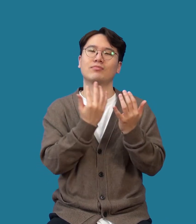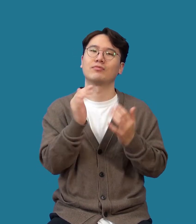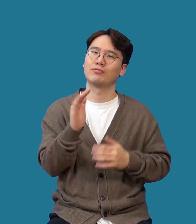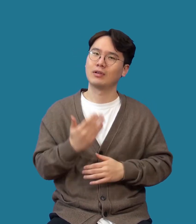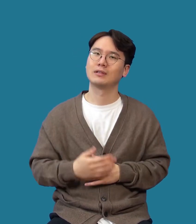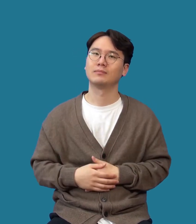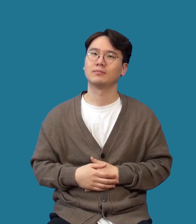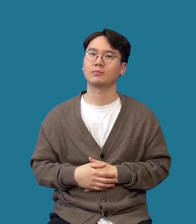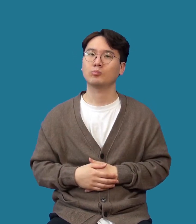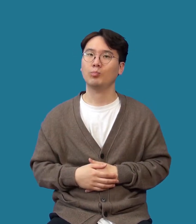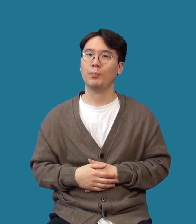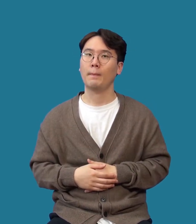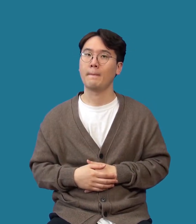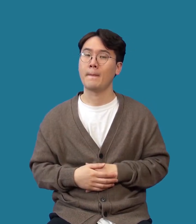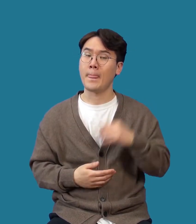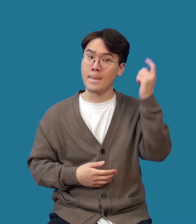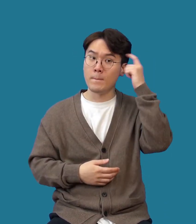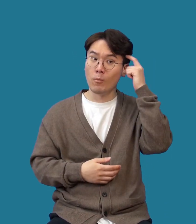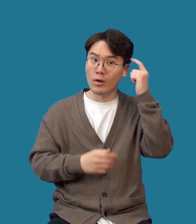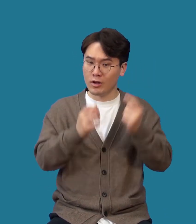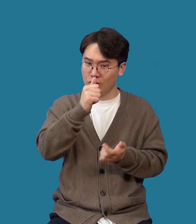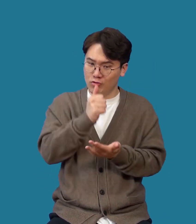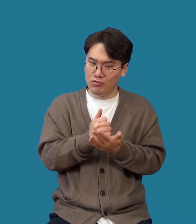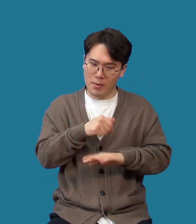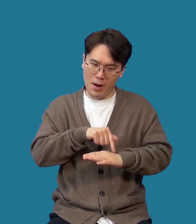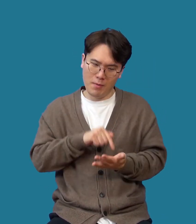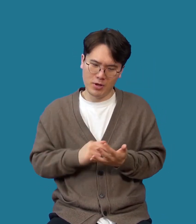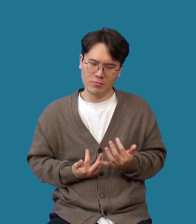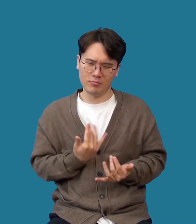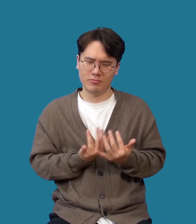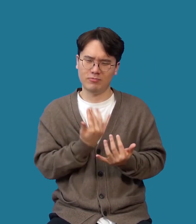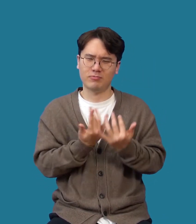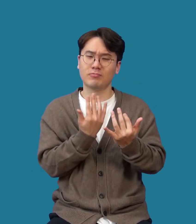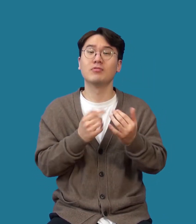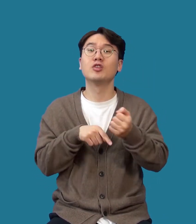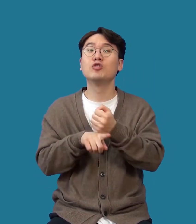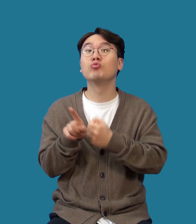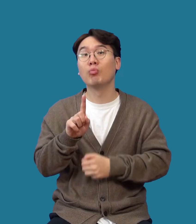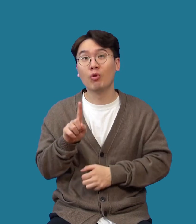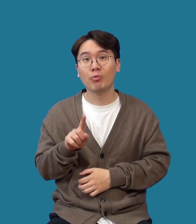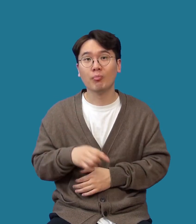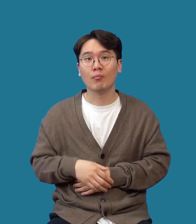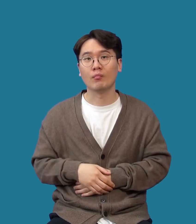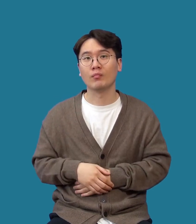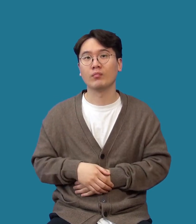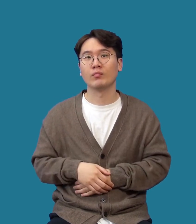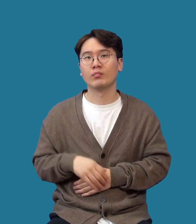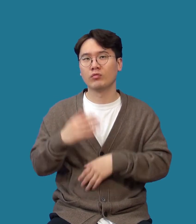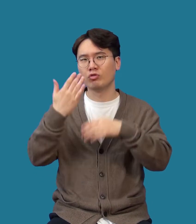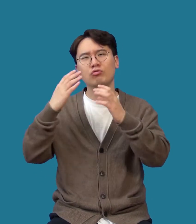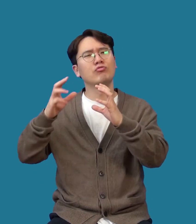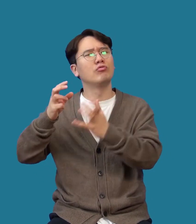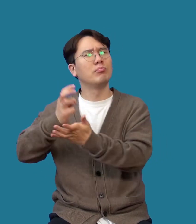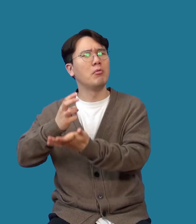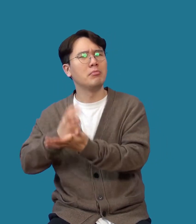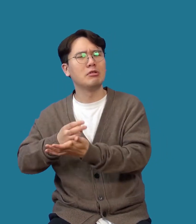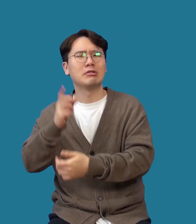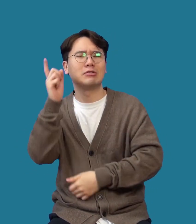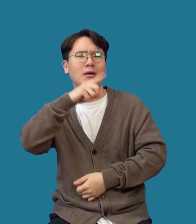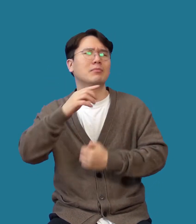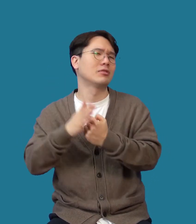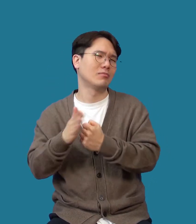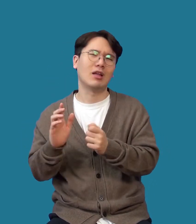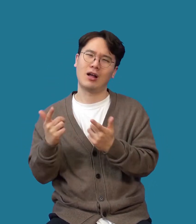왜 그렇게 죄가 활성화되지요? 그건 율법이 나빠서가 아닙니다. 뭐 살인하지 말라, 간음하지 말라 하는